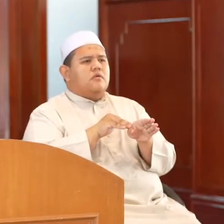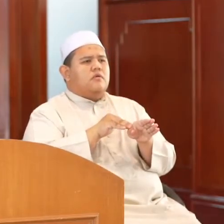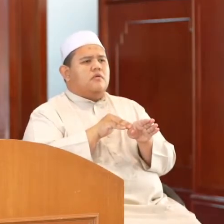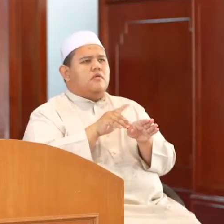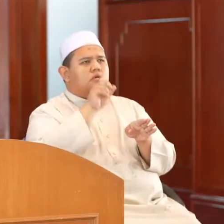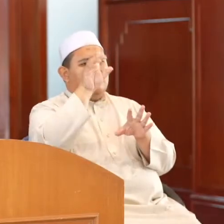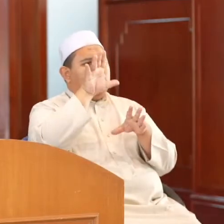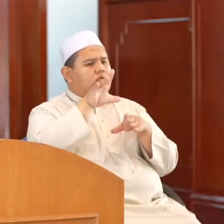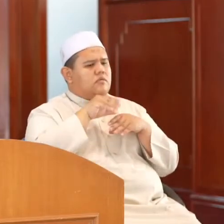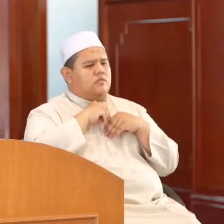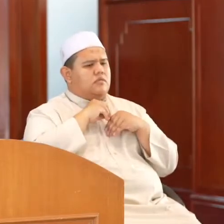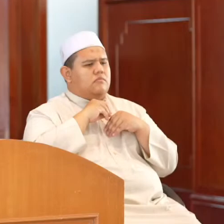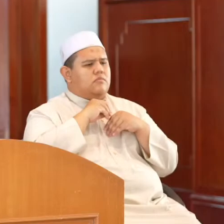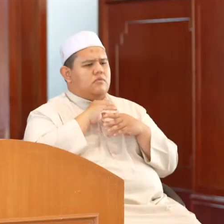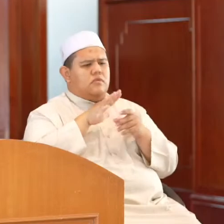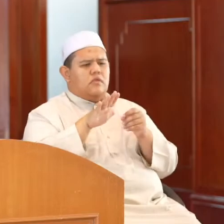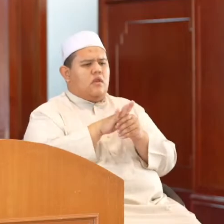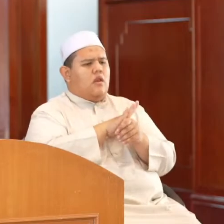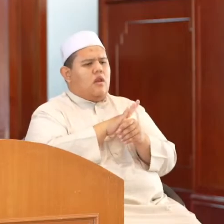yang mutlak,